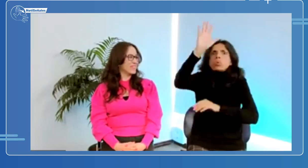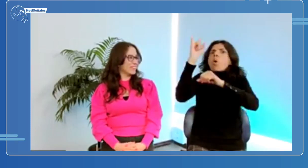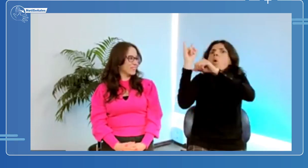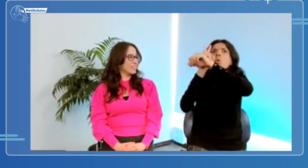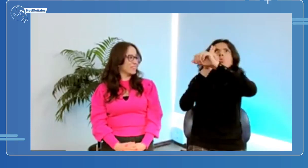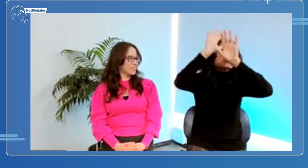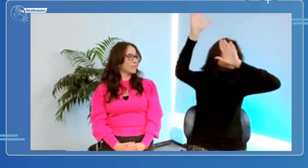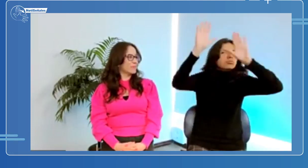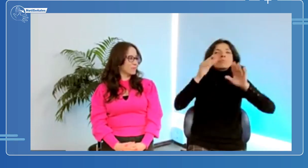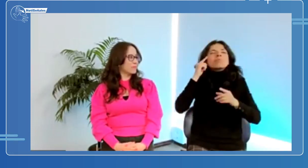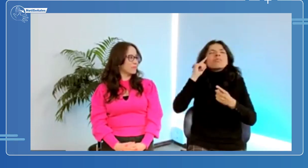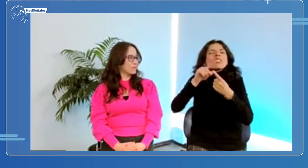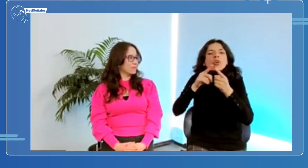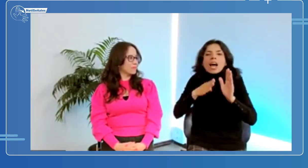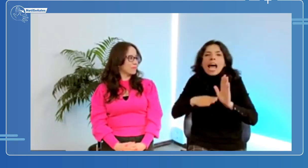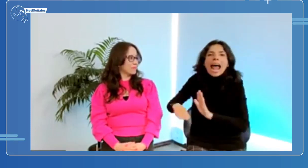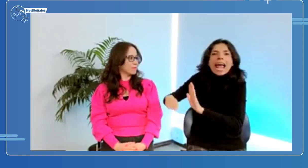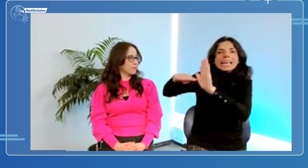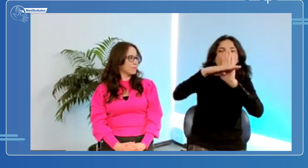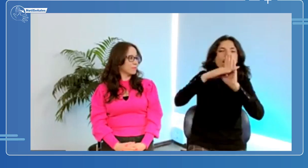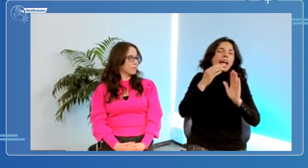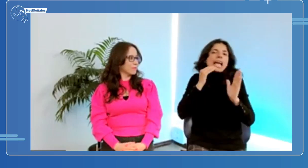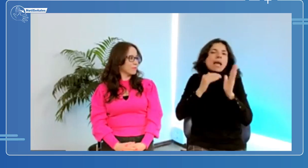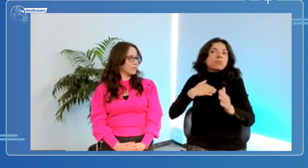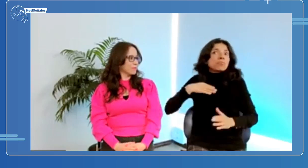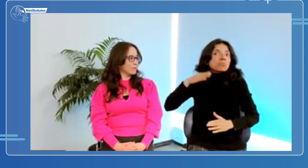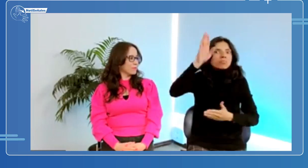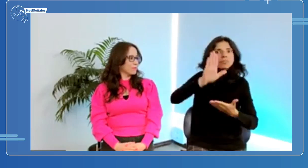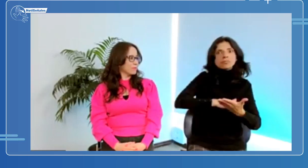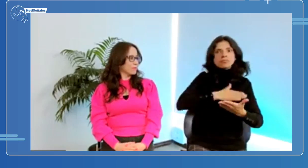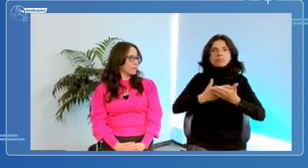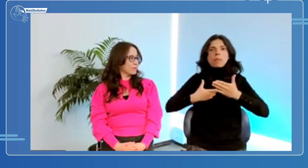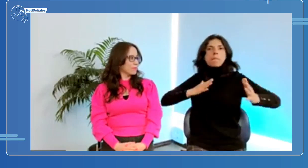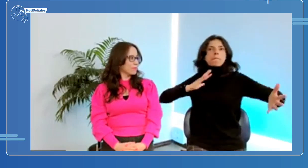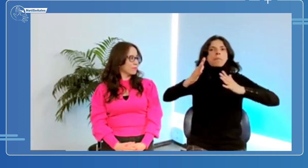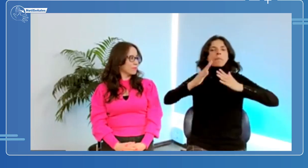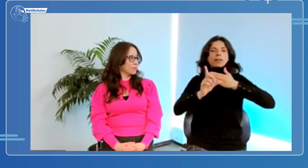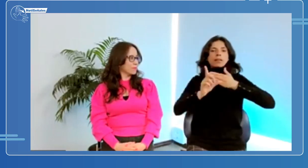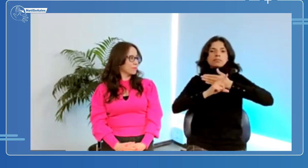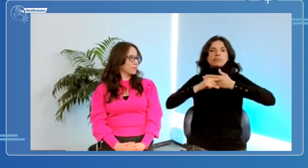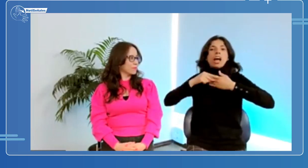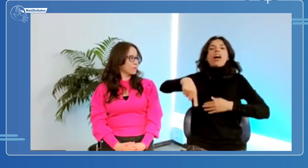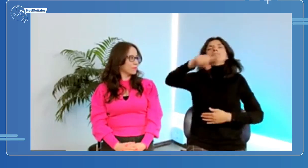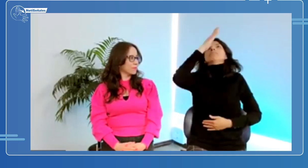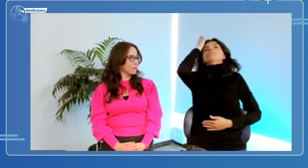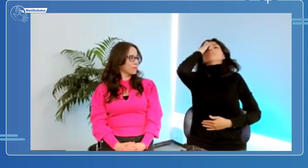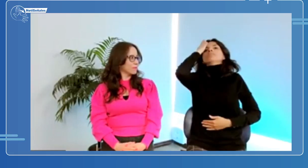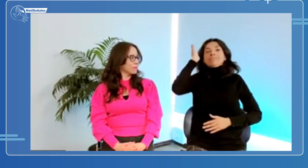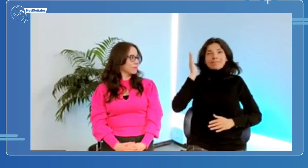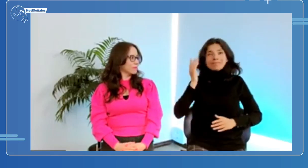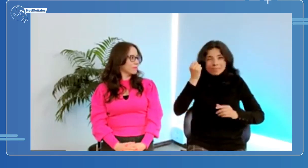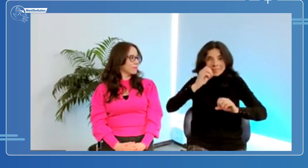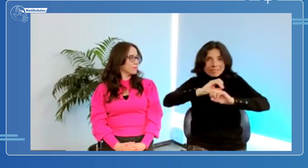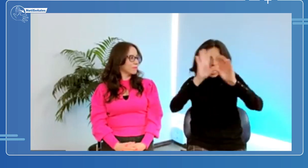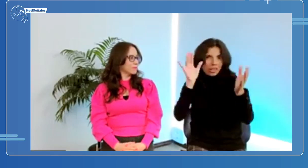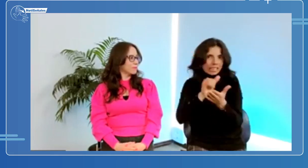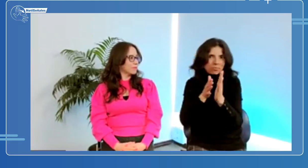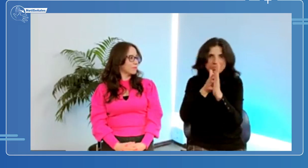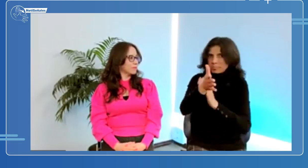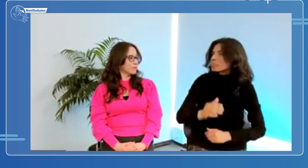esta seña. No. No, hay unas señas que ya se están usando, pero pues estamos pensando en una estandarización. Por ejemplo, pues ya saben que la seña